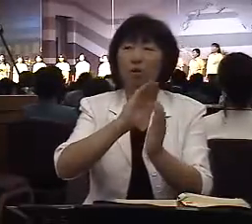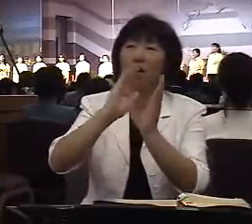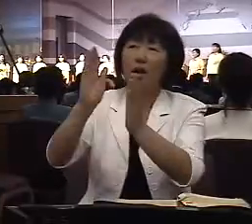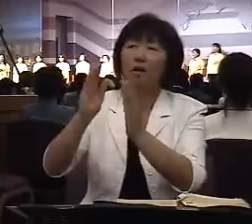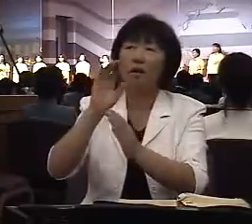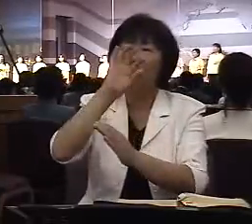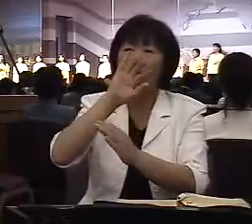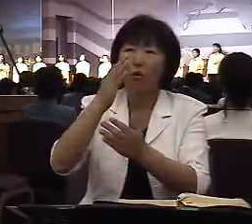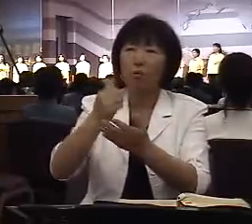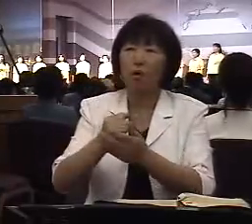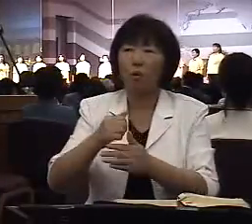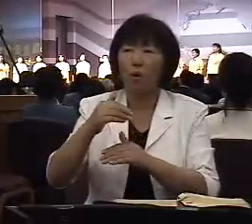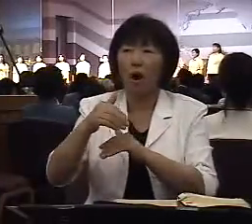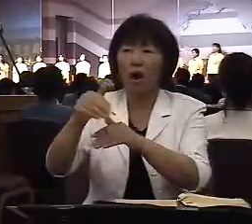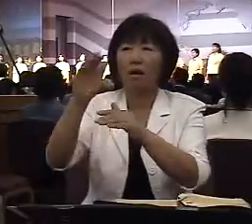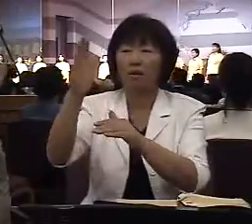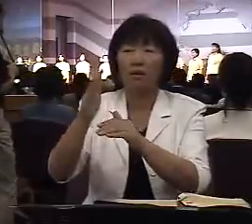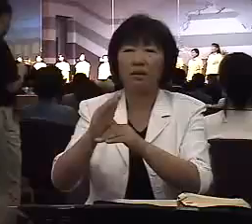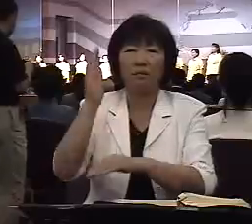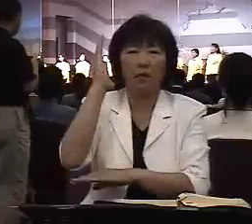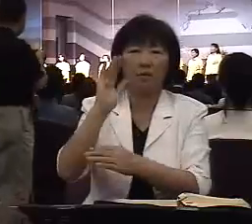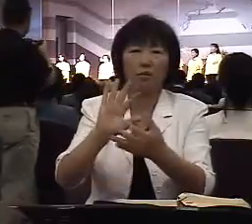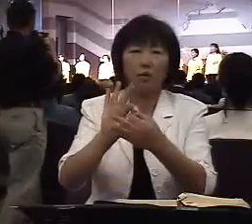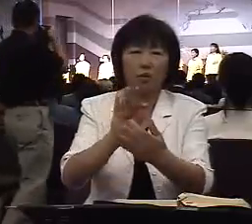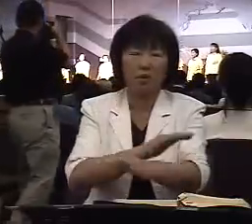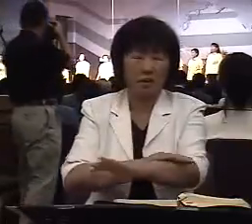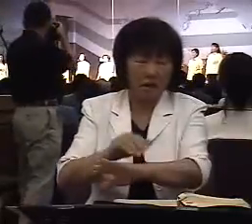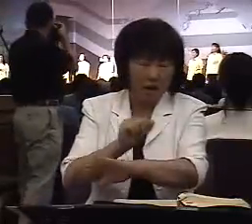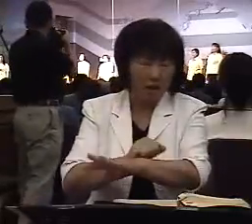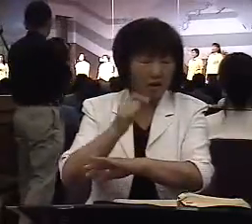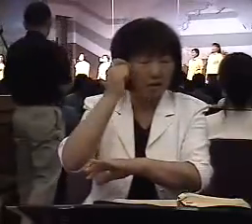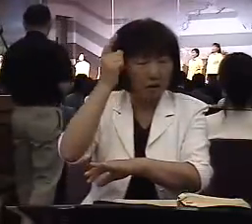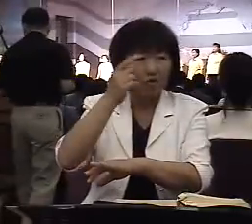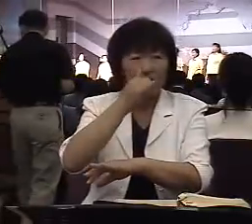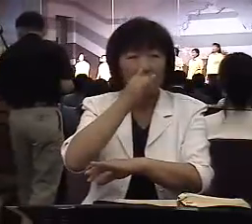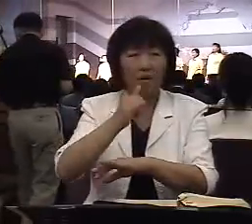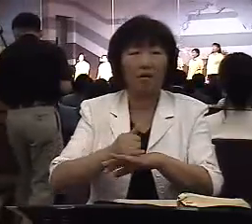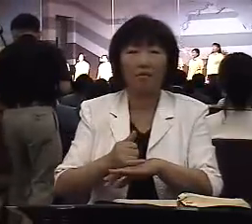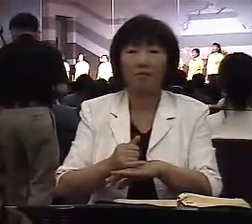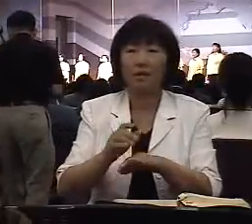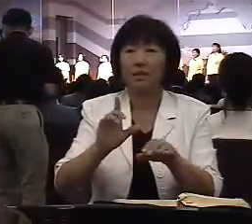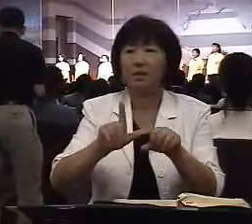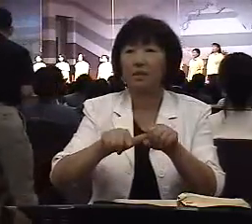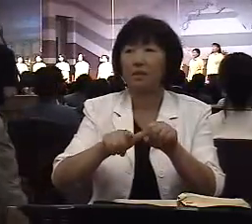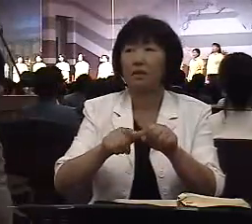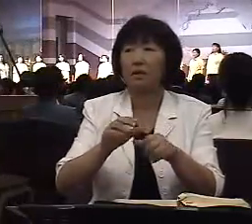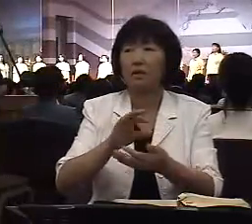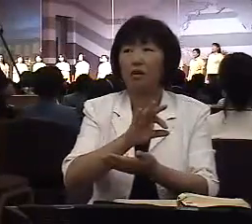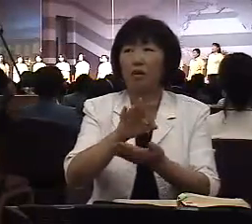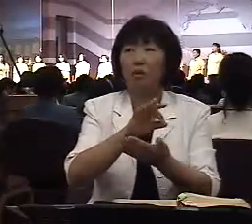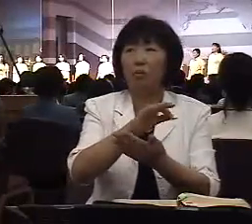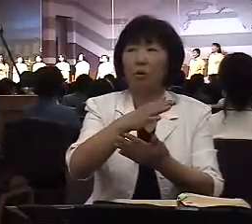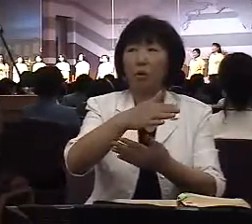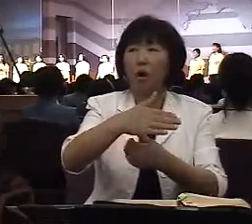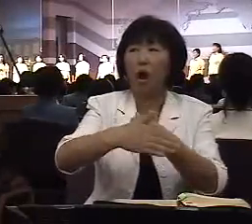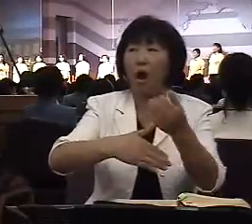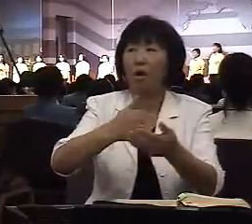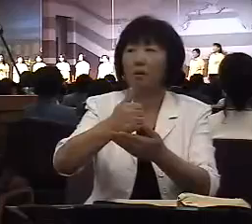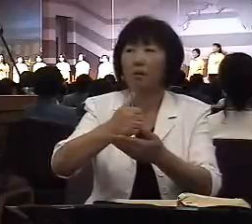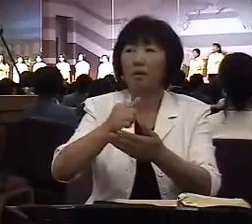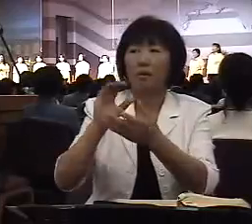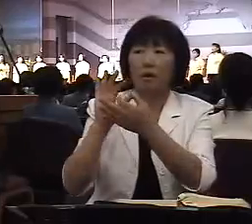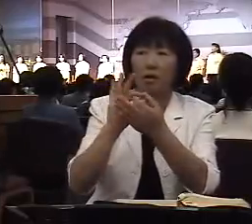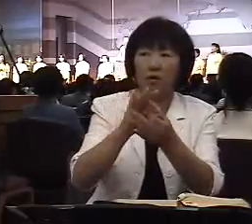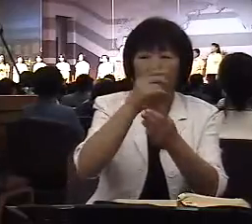훈련받고 나가야 하는지 말씀을 통해 잘 깨달을 수 있었습니다. 이제 이 시간에 우리의 헌금을 하나님께